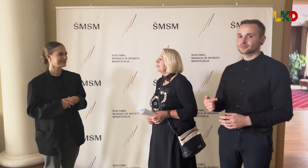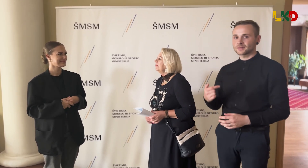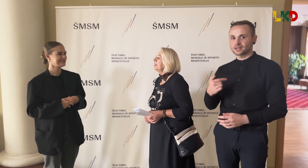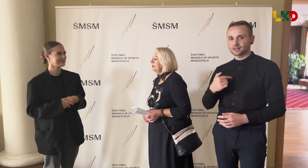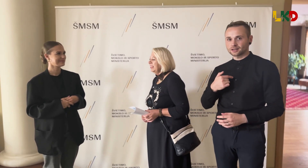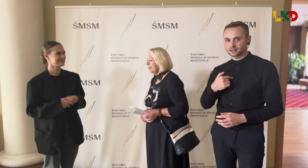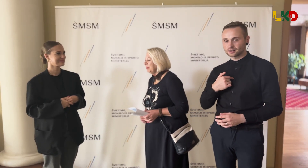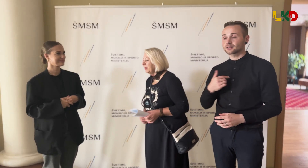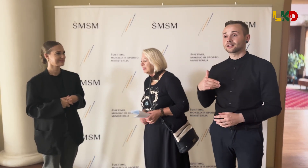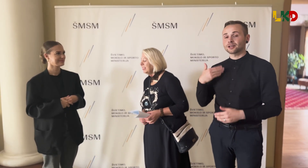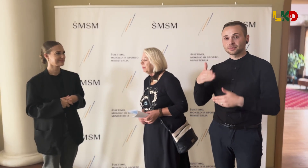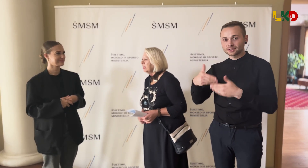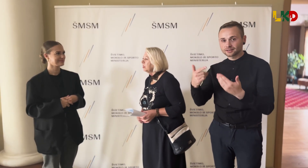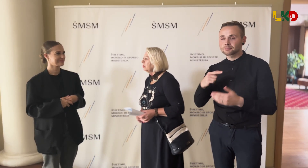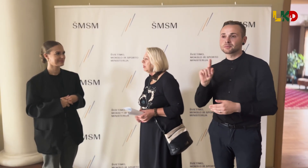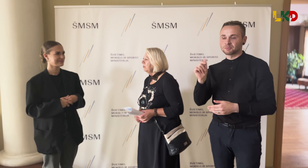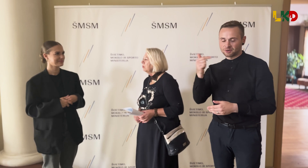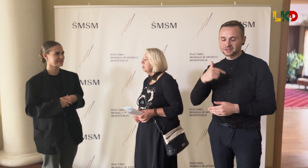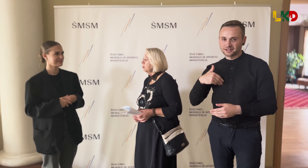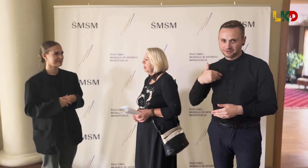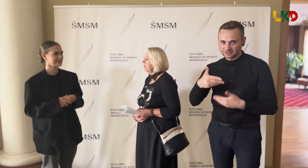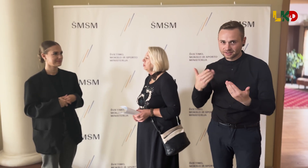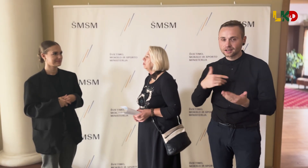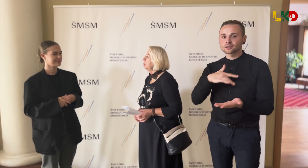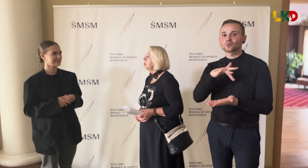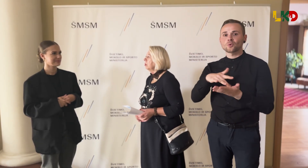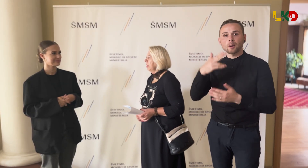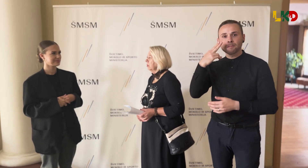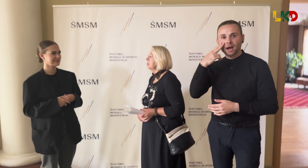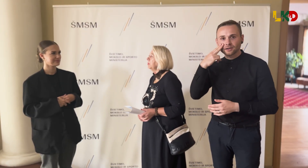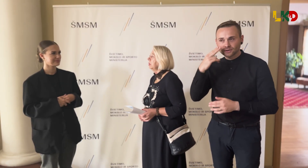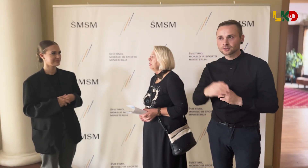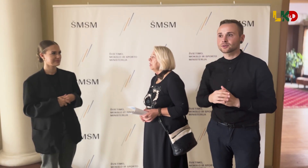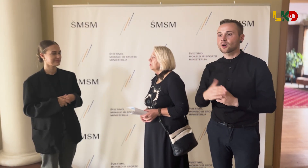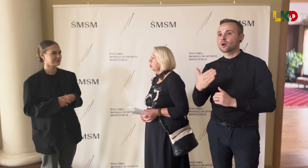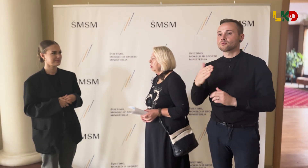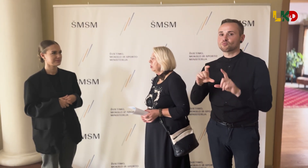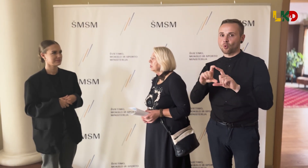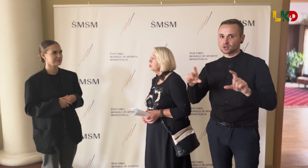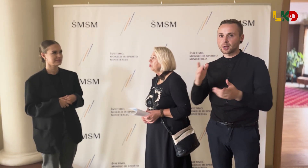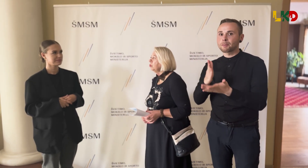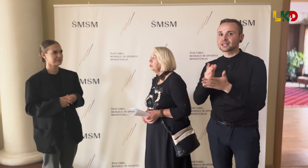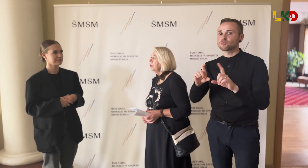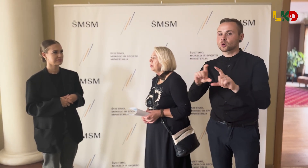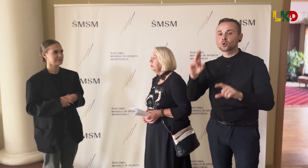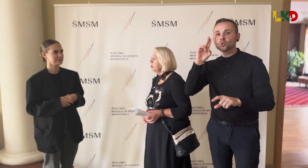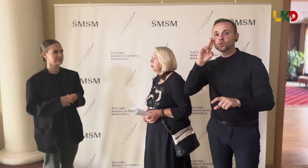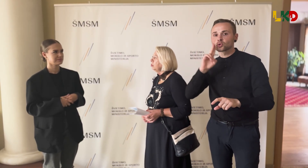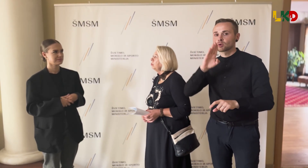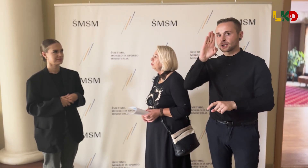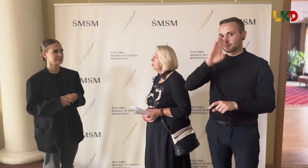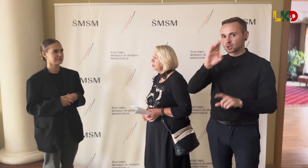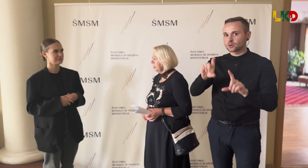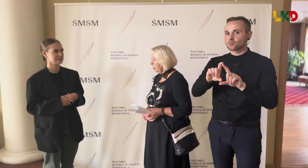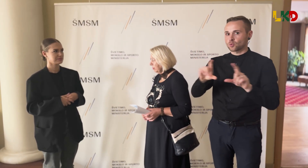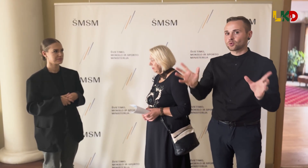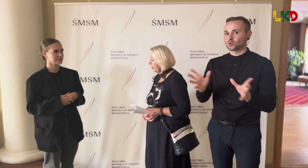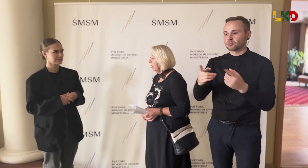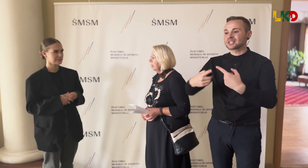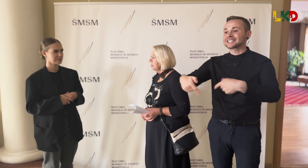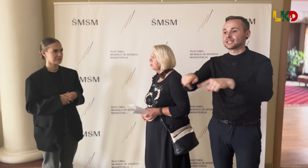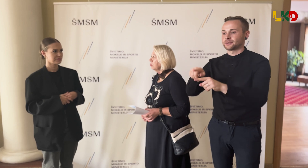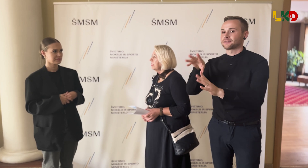aš esu jūsų Panevėžio, dirbu mokyklos, kurčiųjų ir neįgaliųjų ugdymo